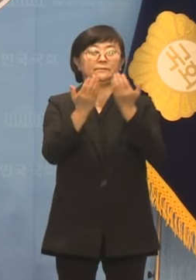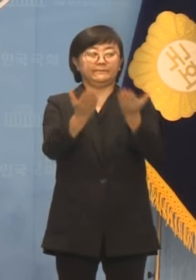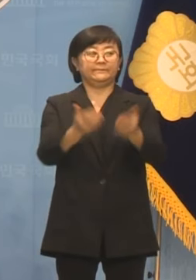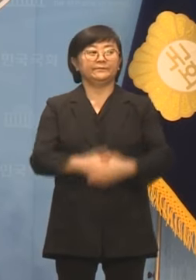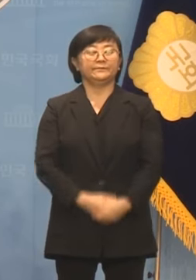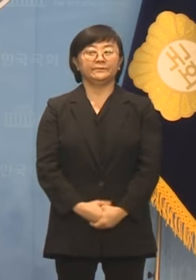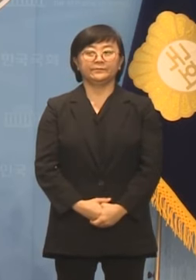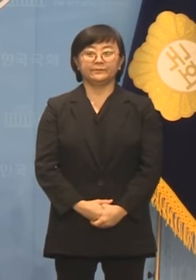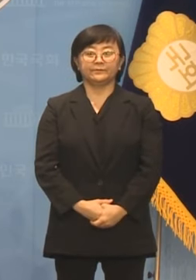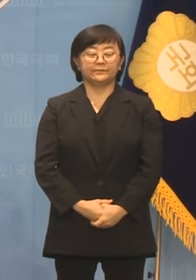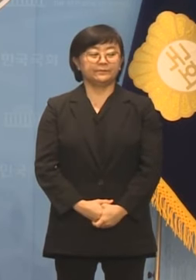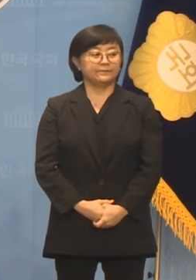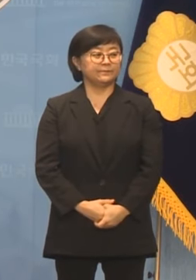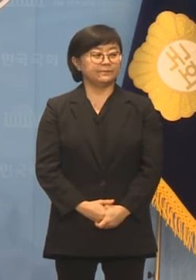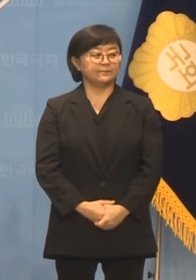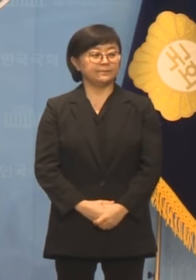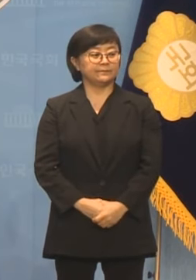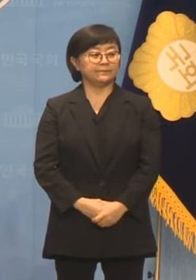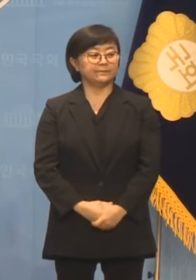하겠습니다.